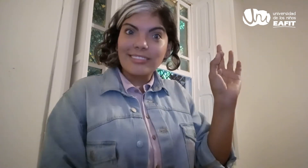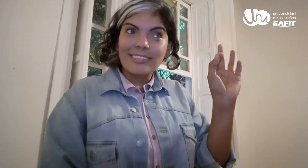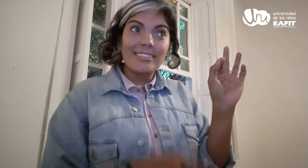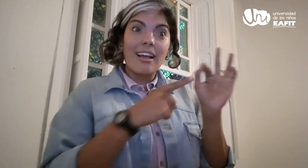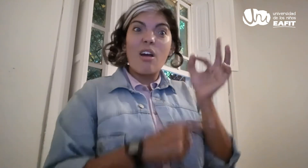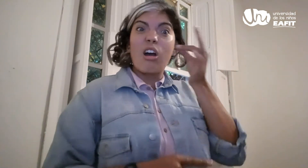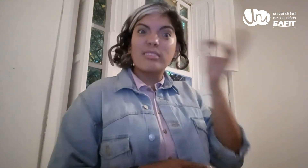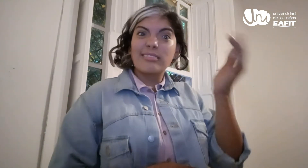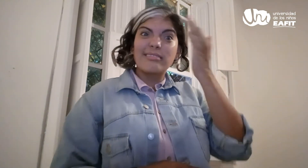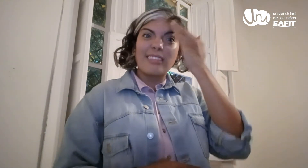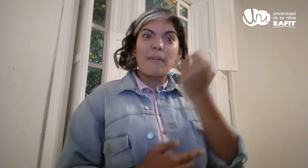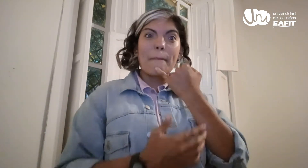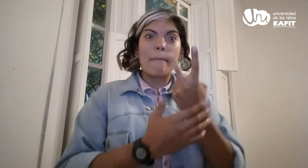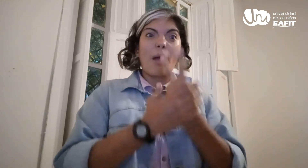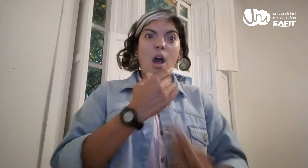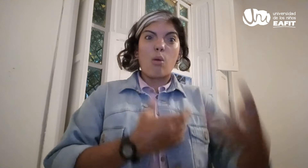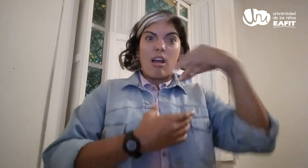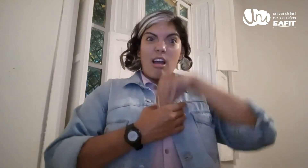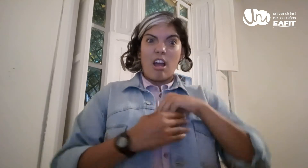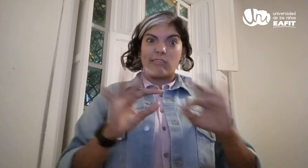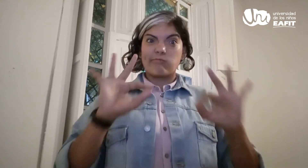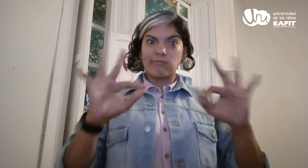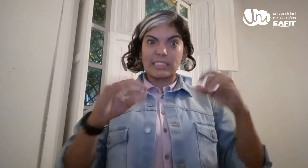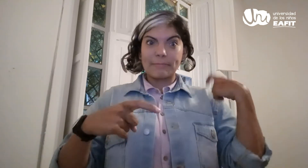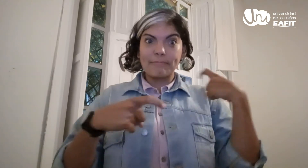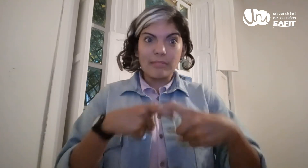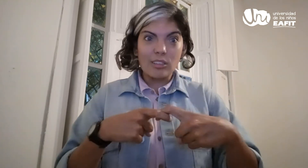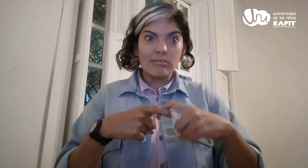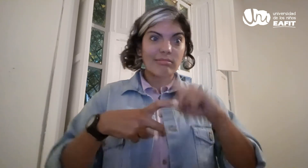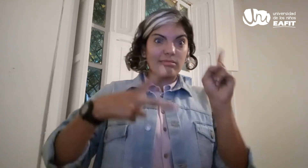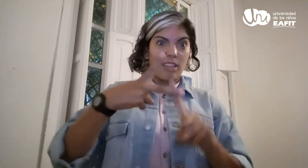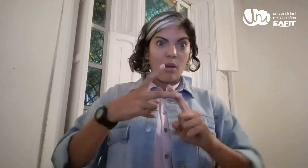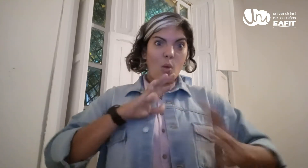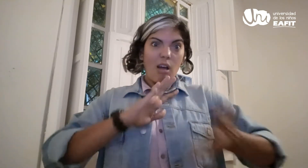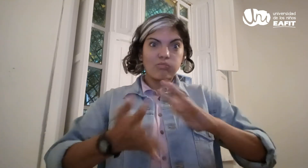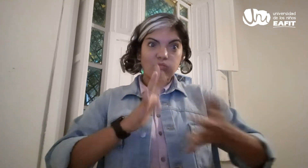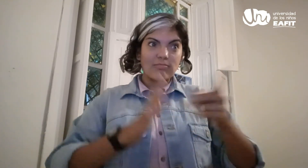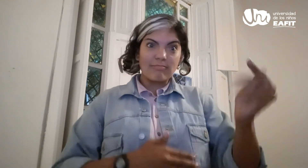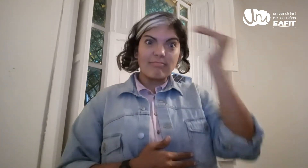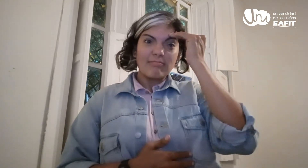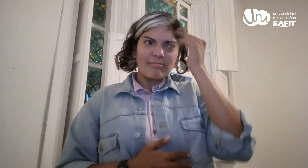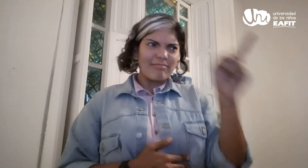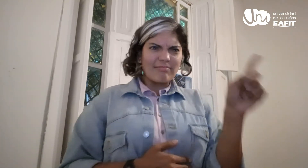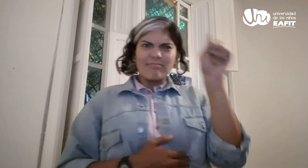edad, bilingüe, sabe español y lengua de señas y brinda